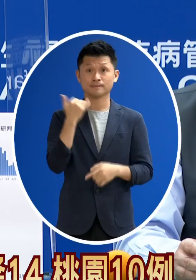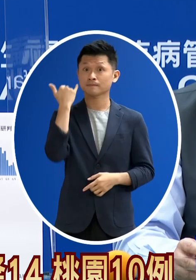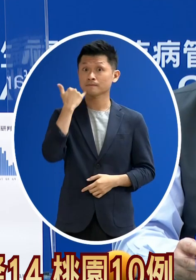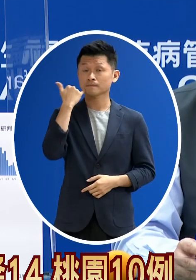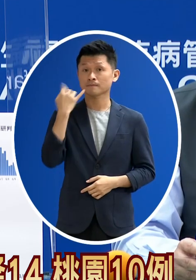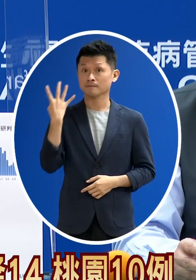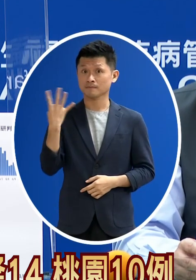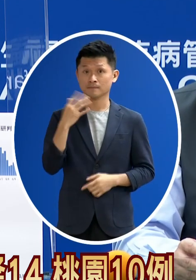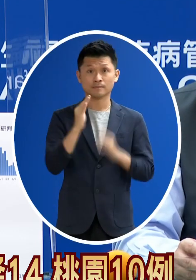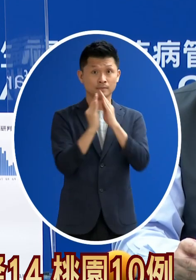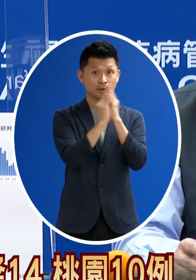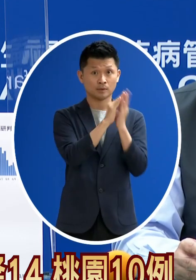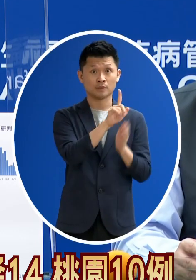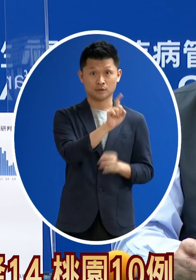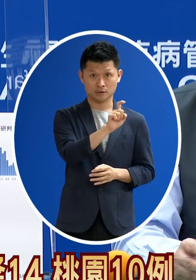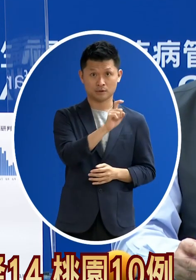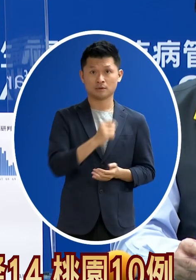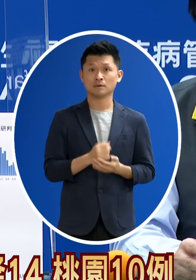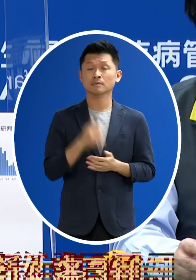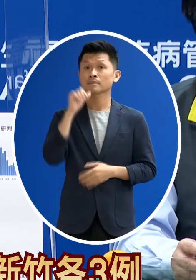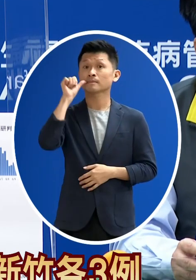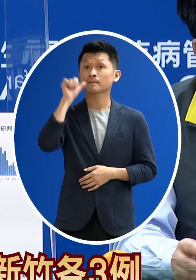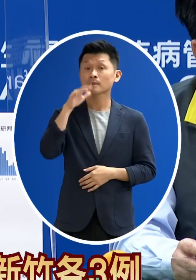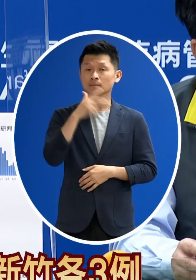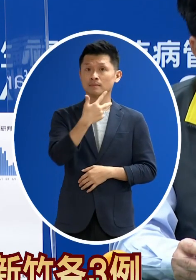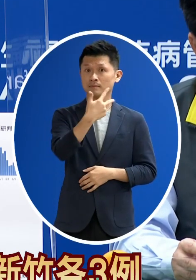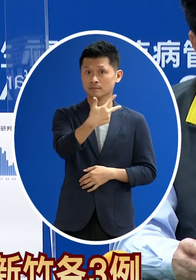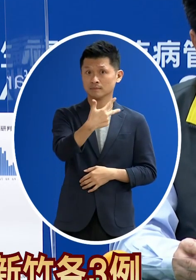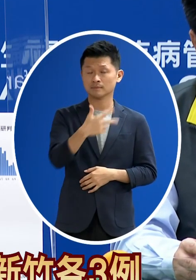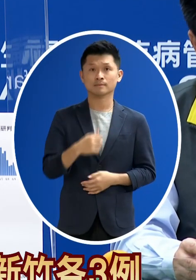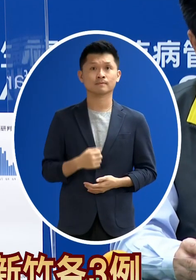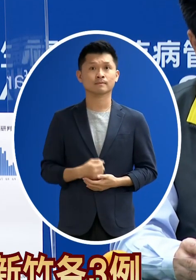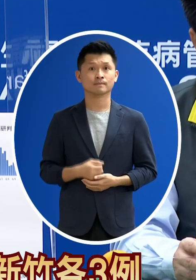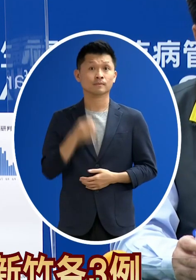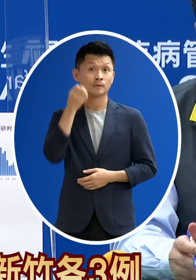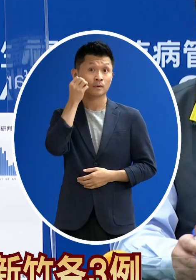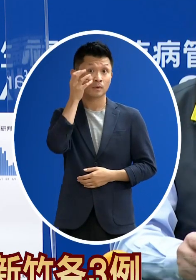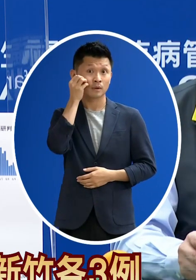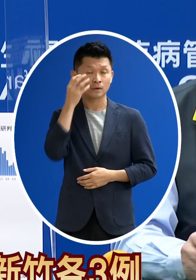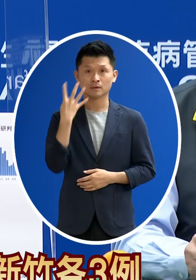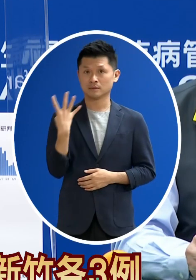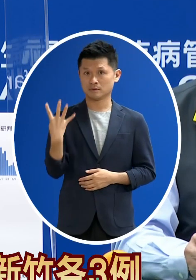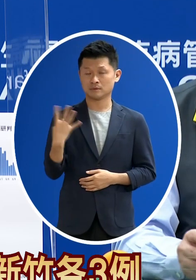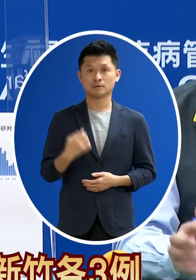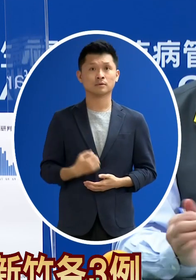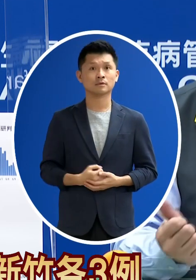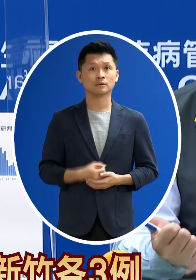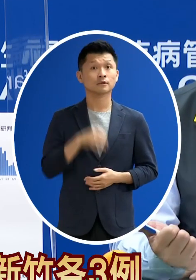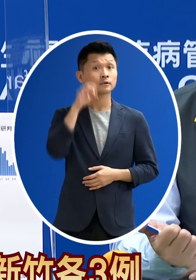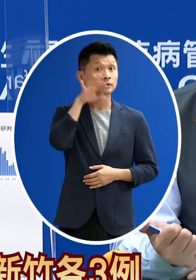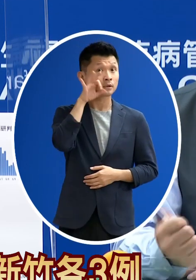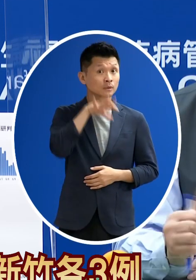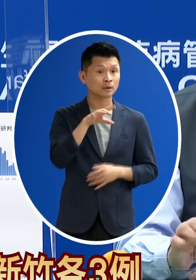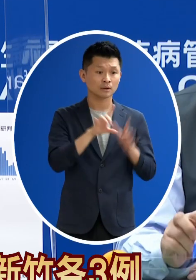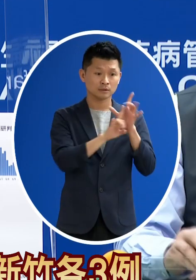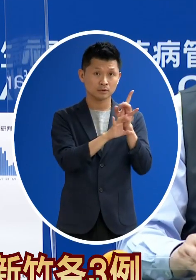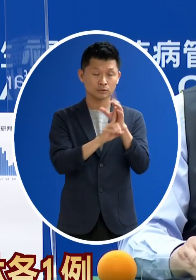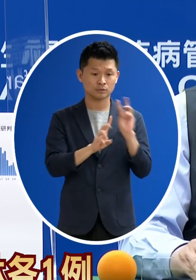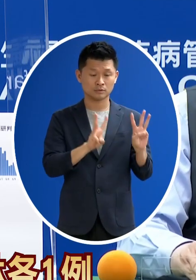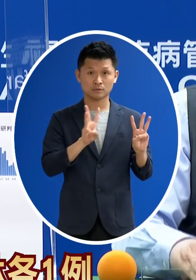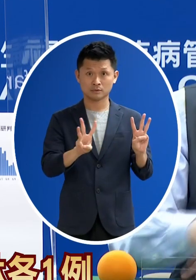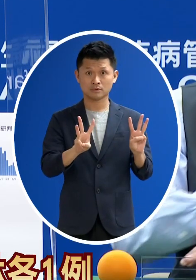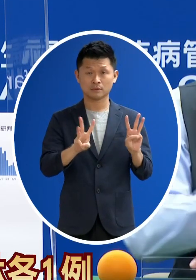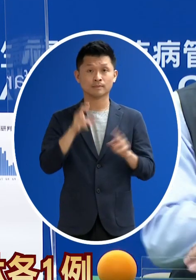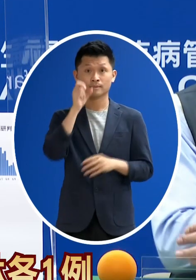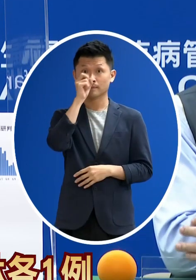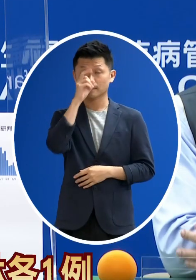隆14，桃园10例，苗栗7例哈，花莲4例，彰化新竹各3例哈，